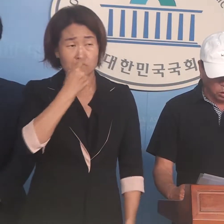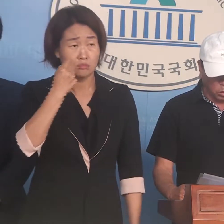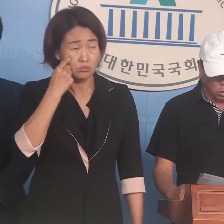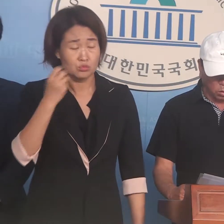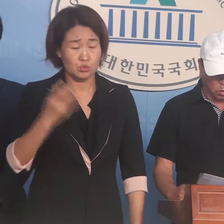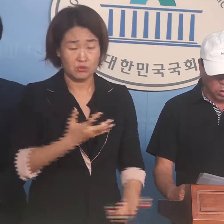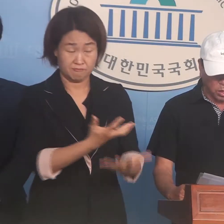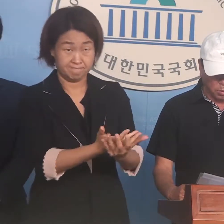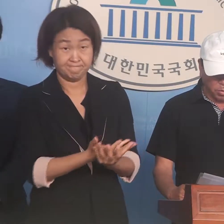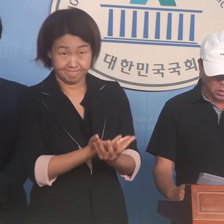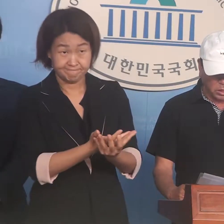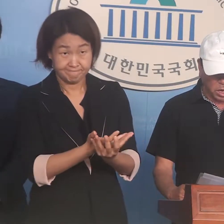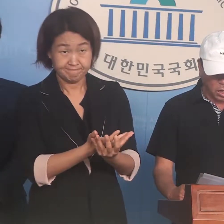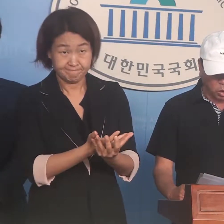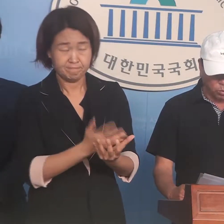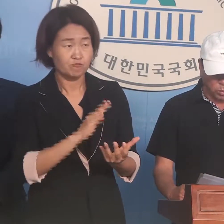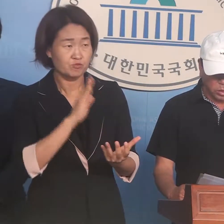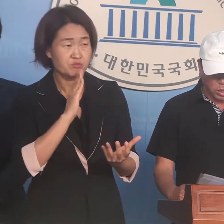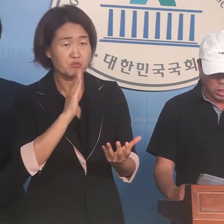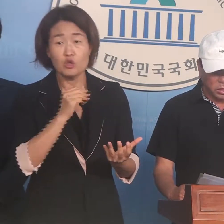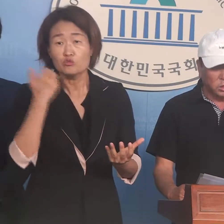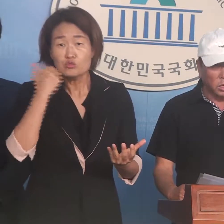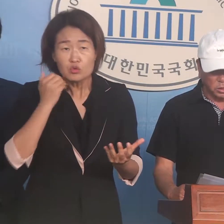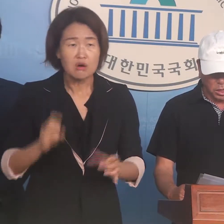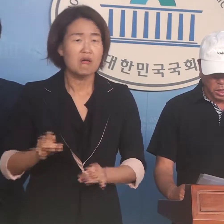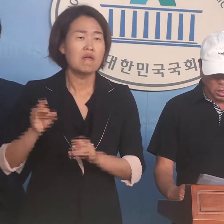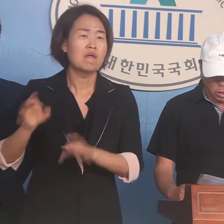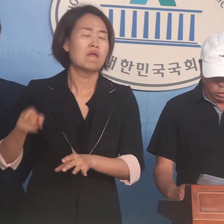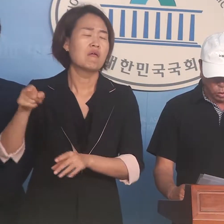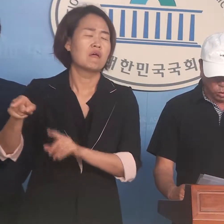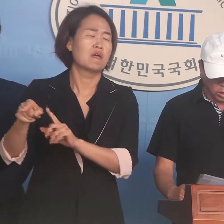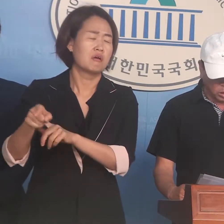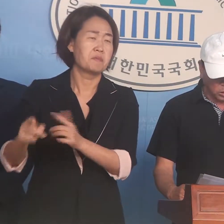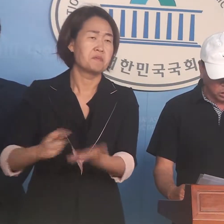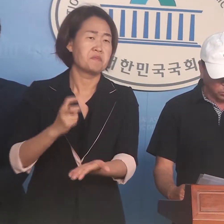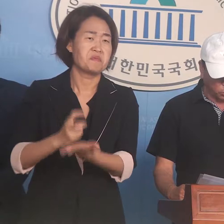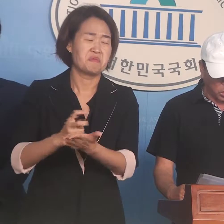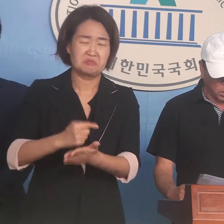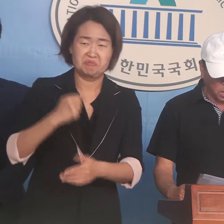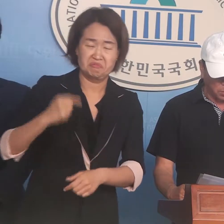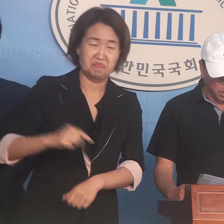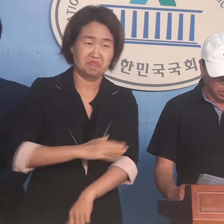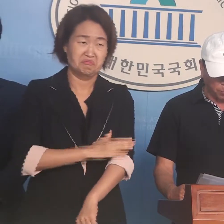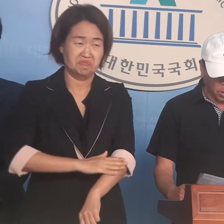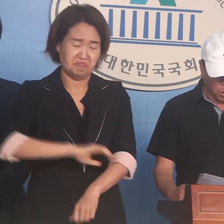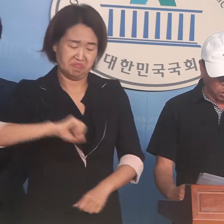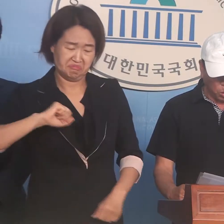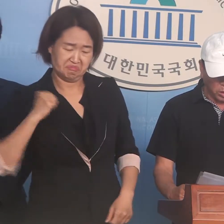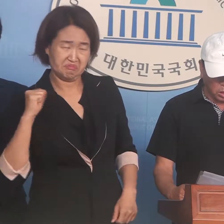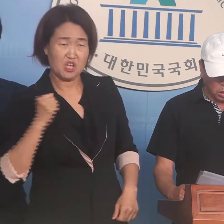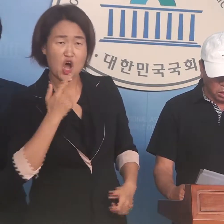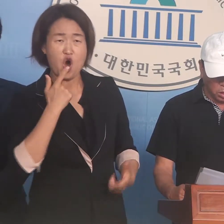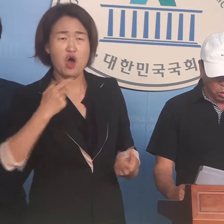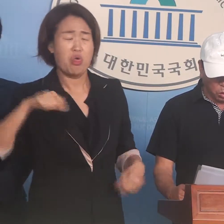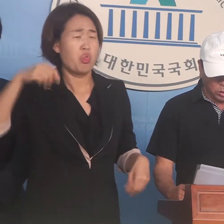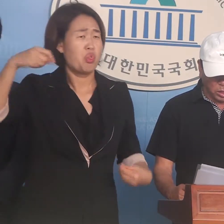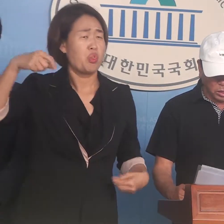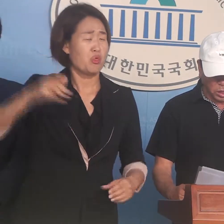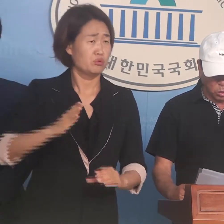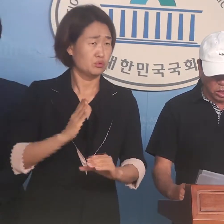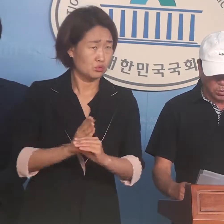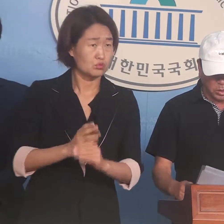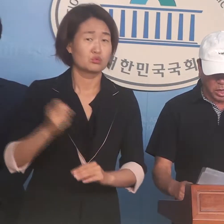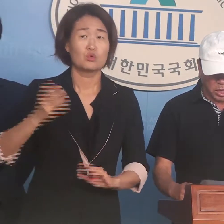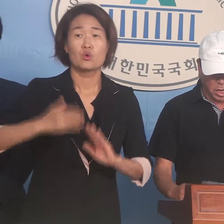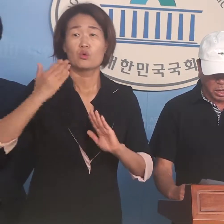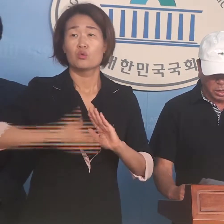조작한 자료의 근거로 마치 하도급법을 철저히 준수하는 것처럼 주장하는가 하며 오히려 공정위